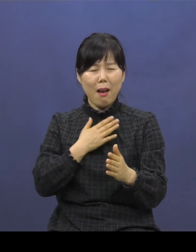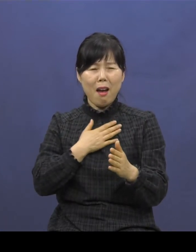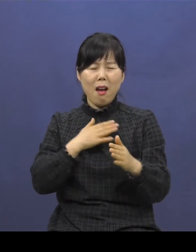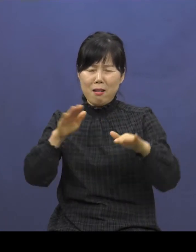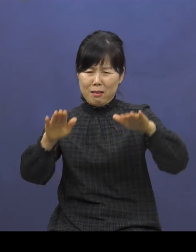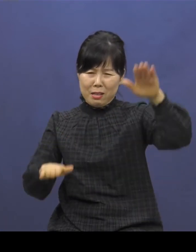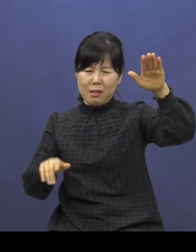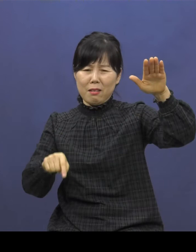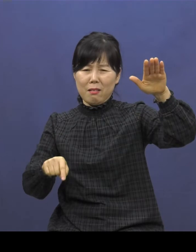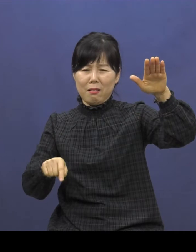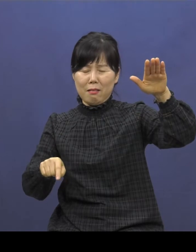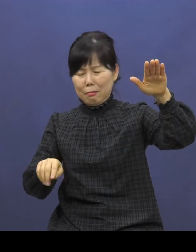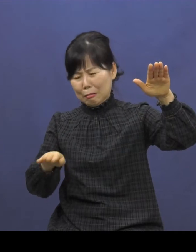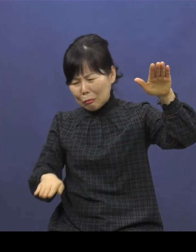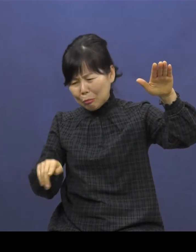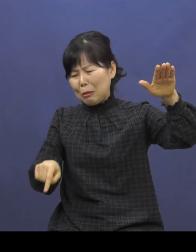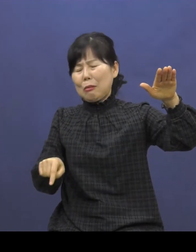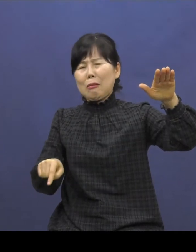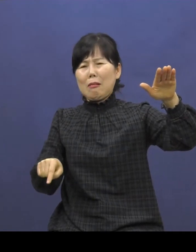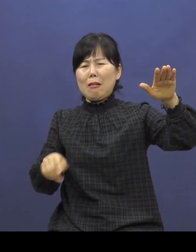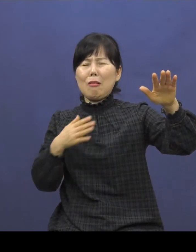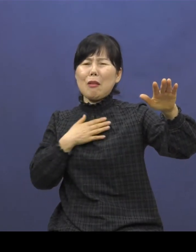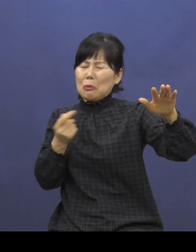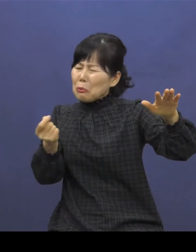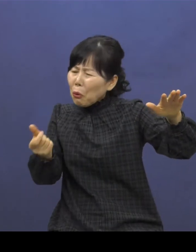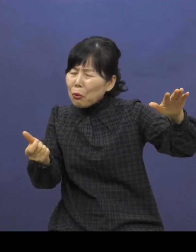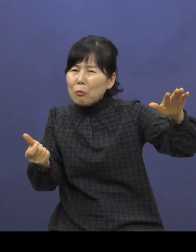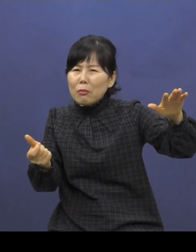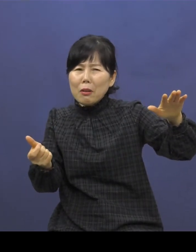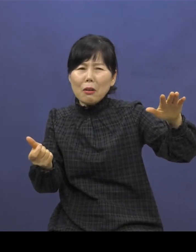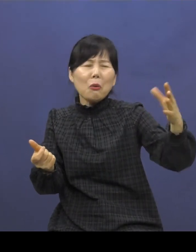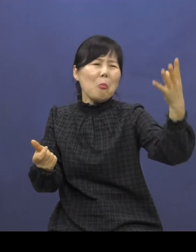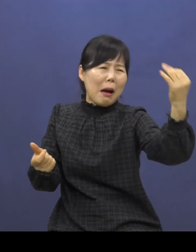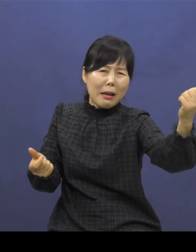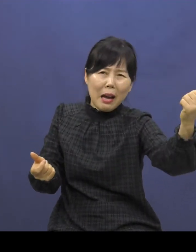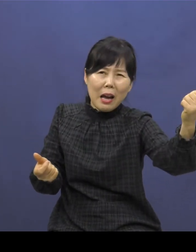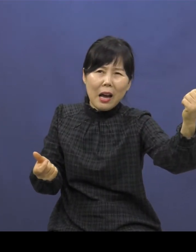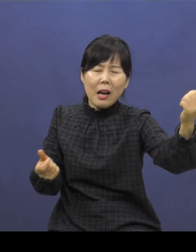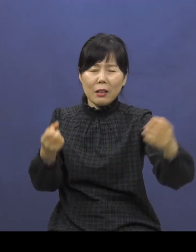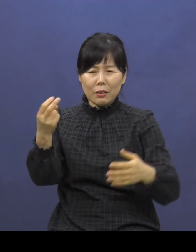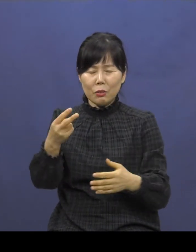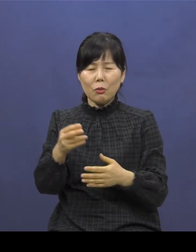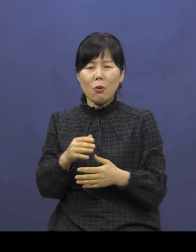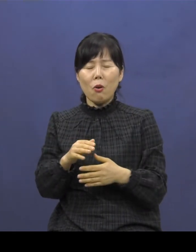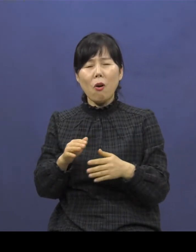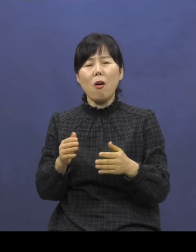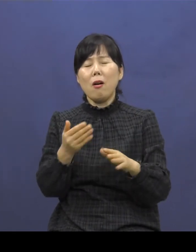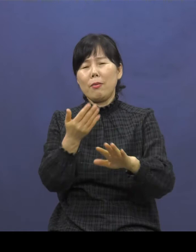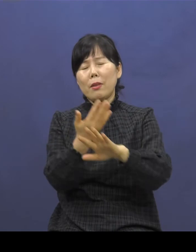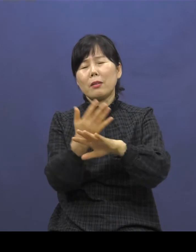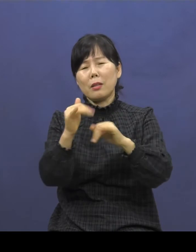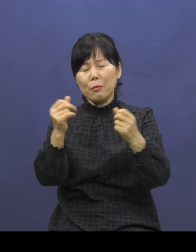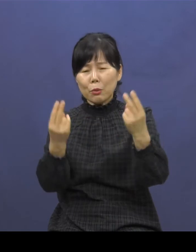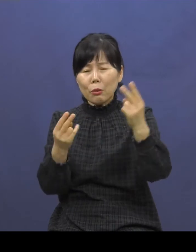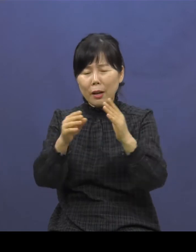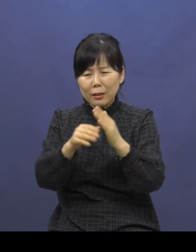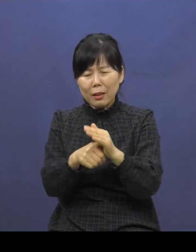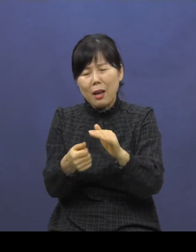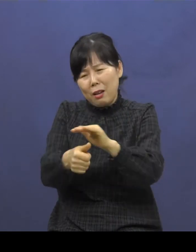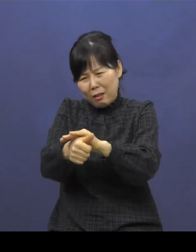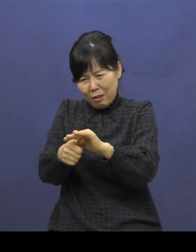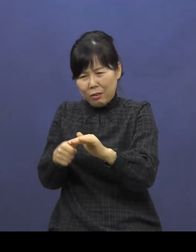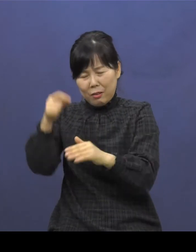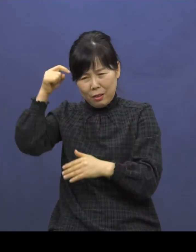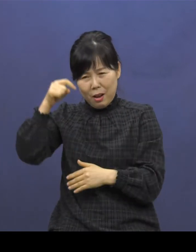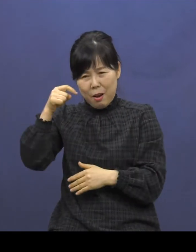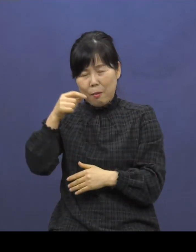내가 아주 없는 건 아닌데 그러나 상대적으로 없는 것 같은 박탈감, 그리고 상대적 열등감, 뭐 이런 것들이 여기에 해당할